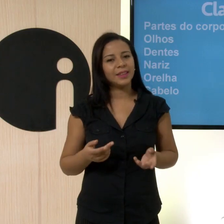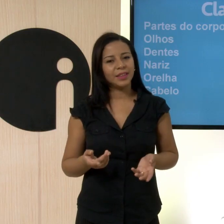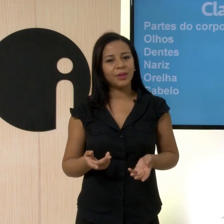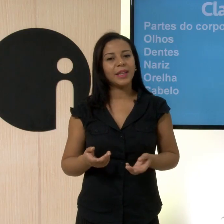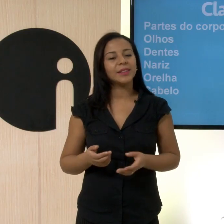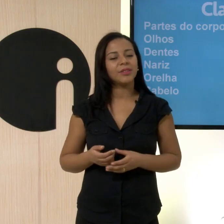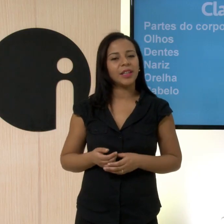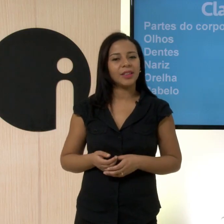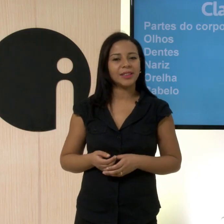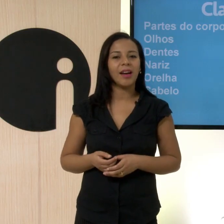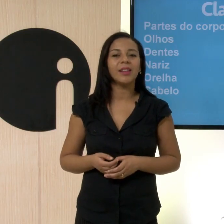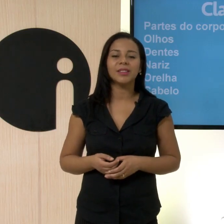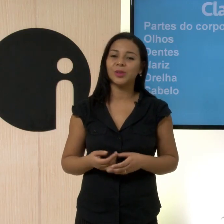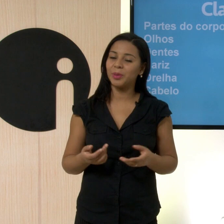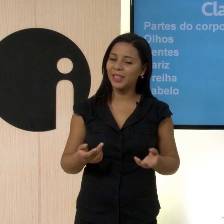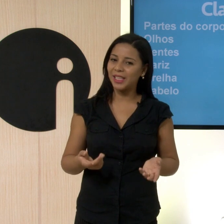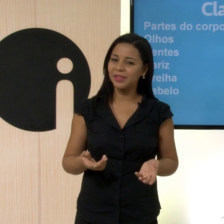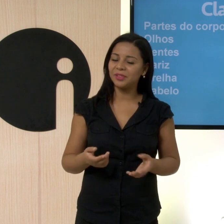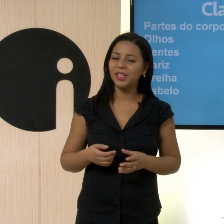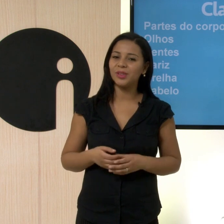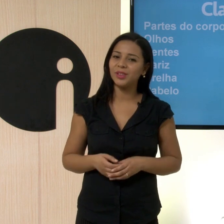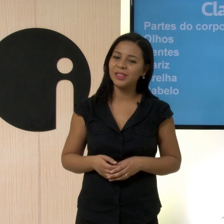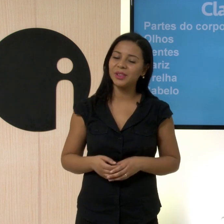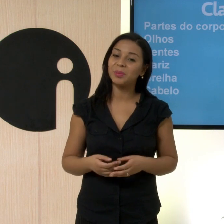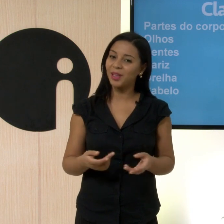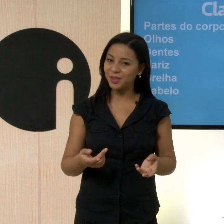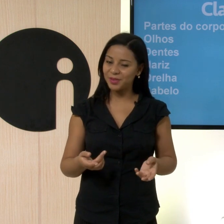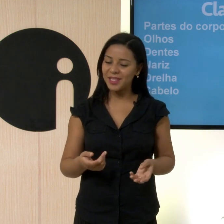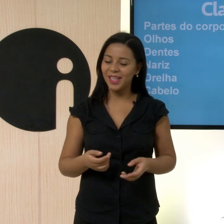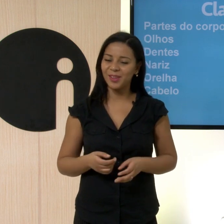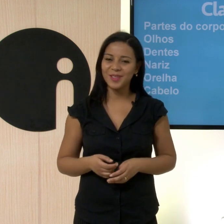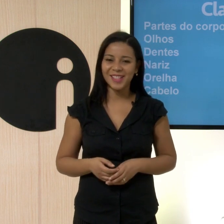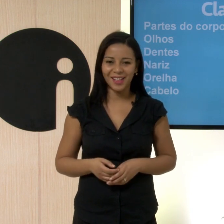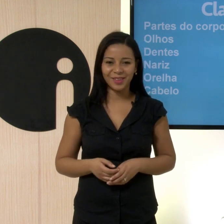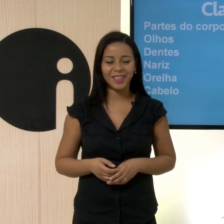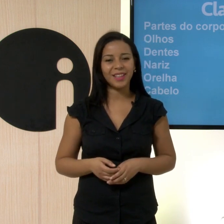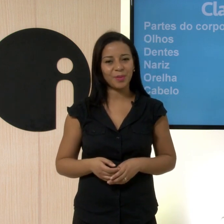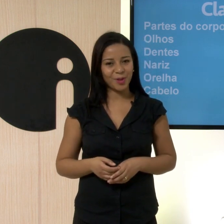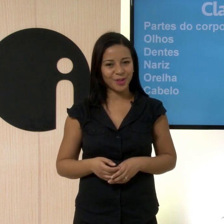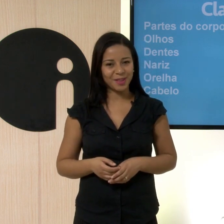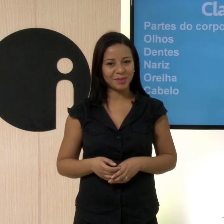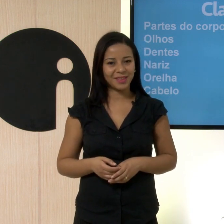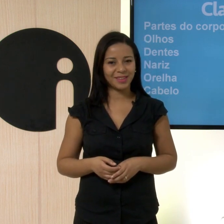Então, esta foi a nossa aula sobre classificadores. Eu espero que você tenha gostado e até a próxima!